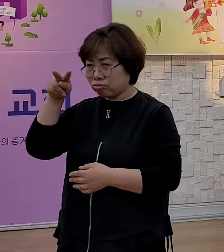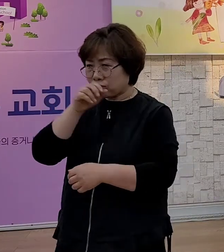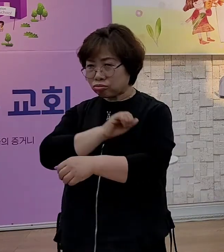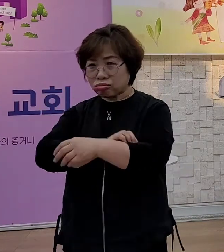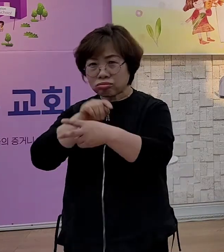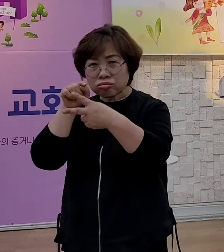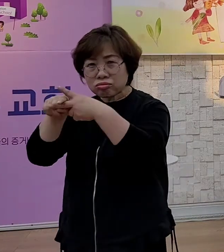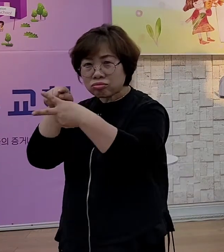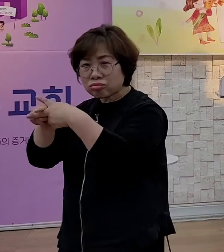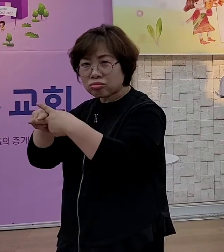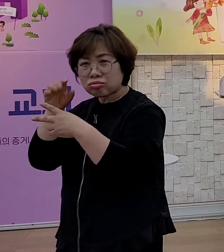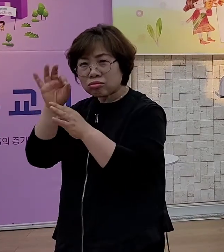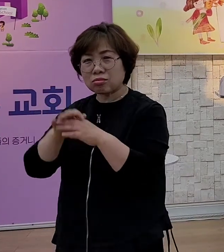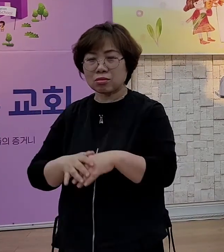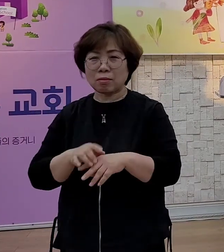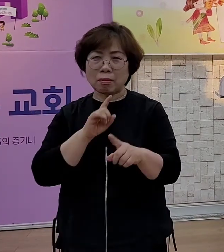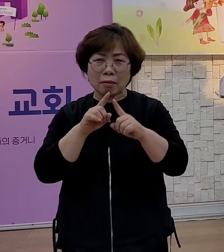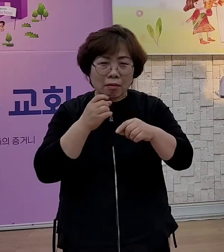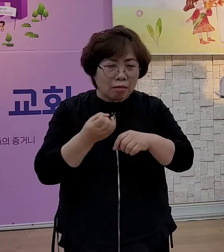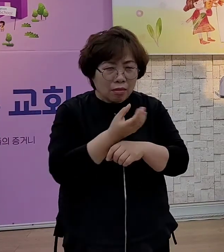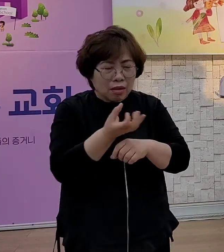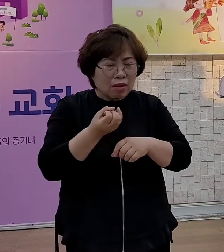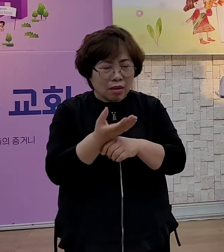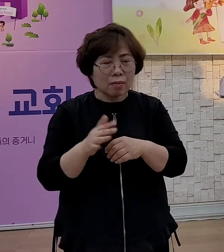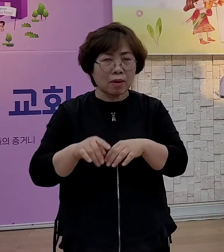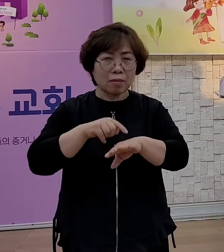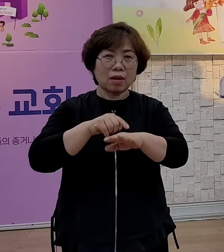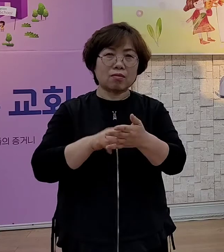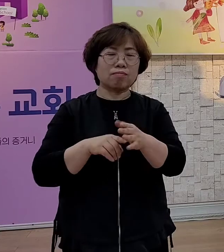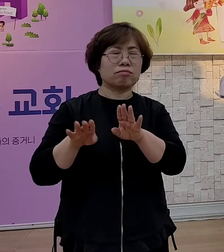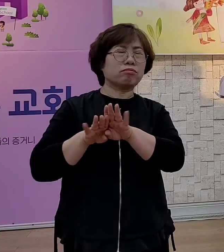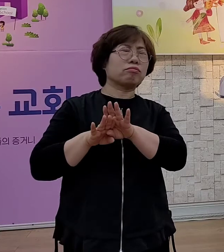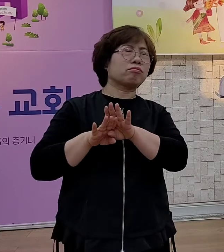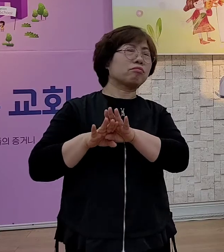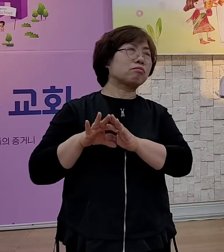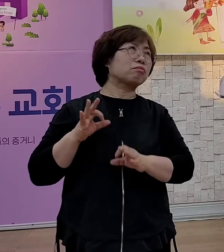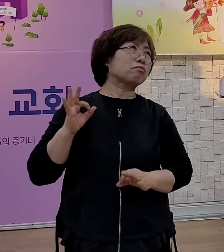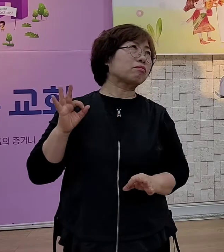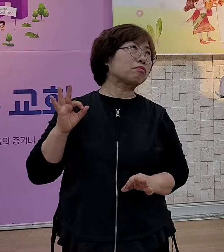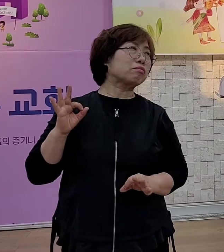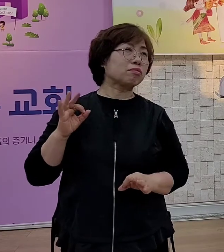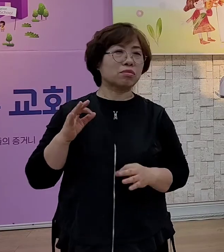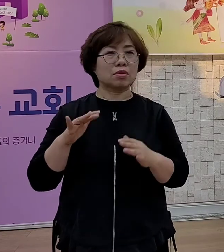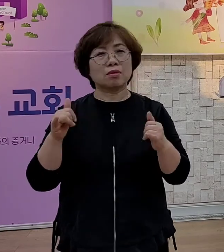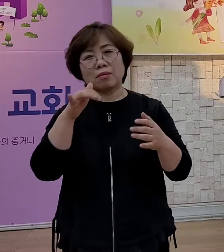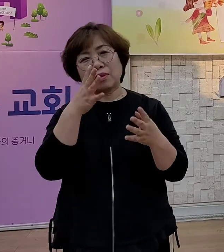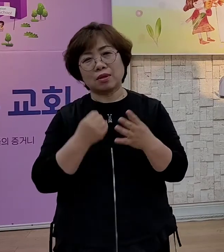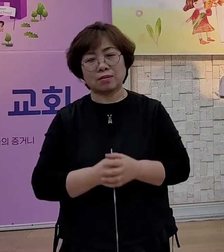해도 마음을 닫고 있기 때문에 안 들립니다. 그냥 그 한 30분의 시간이 그냥